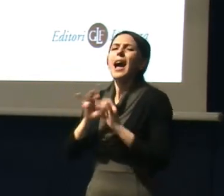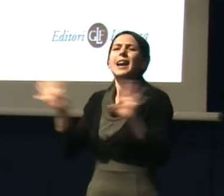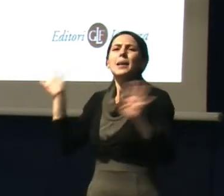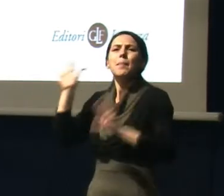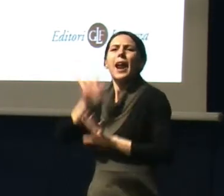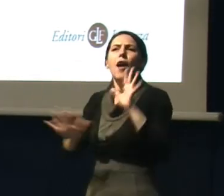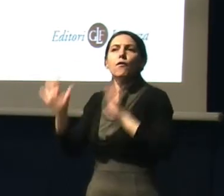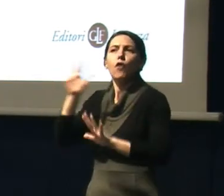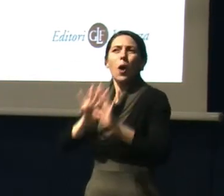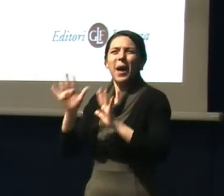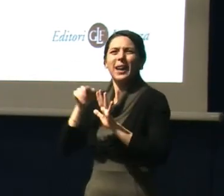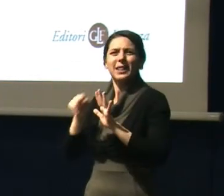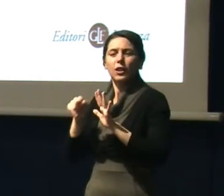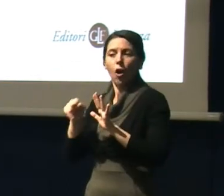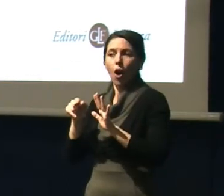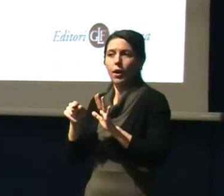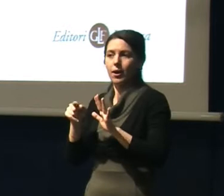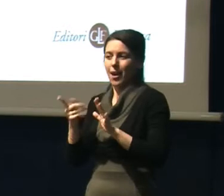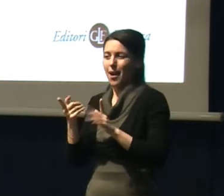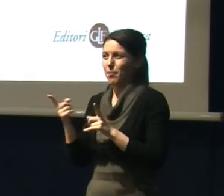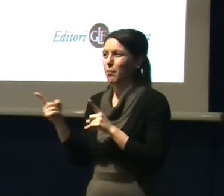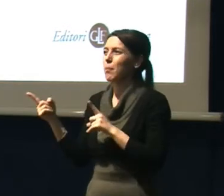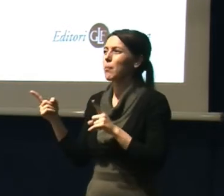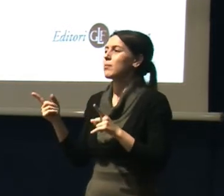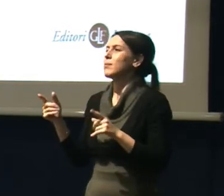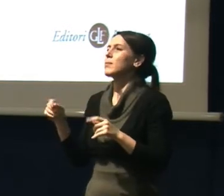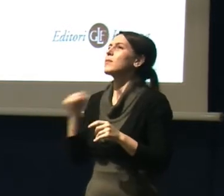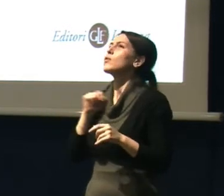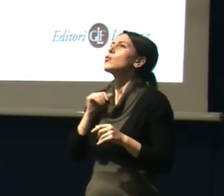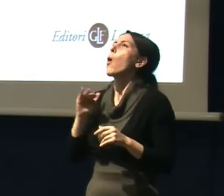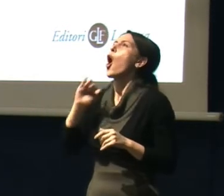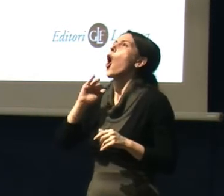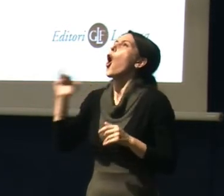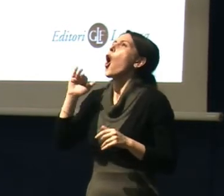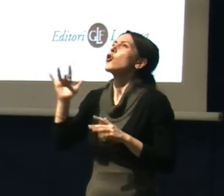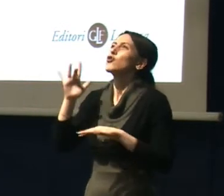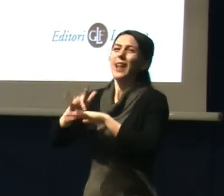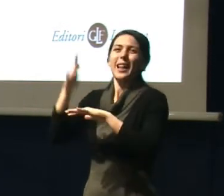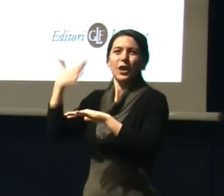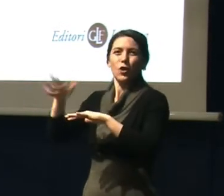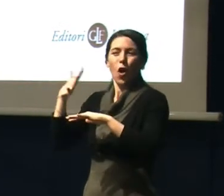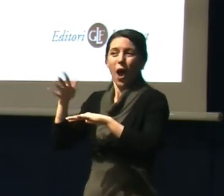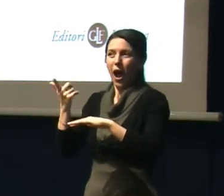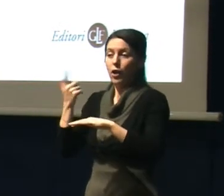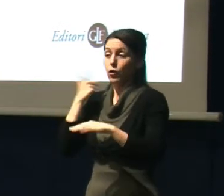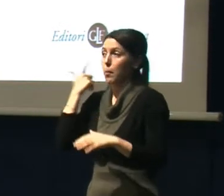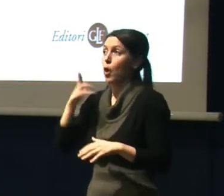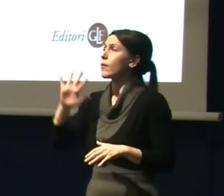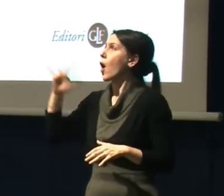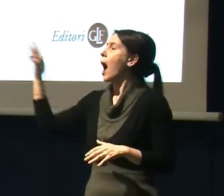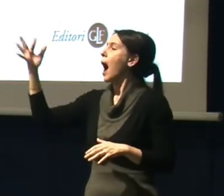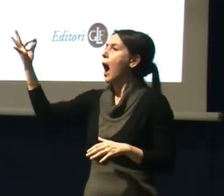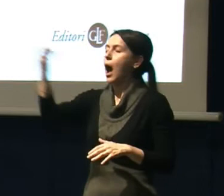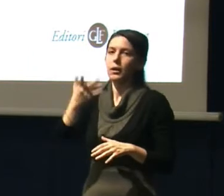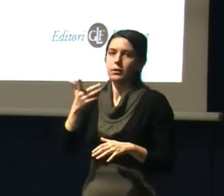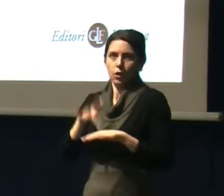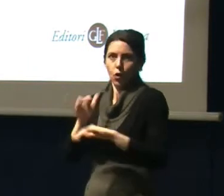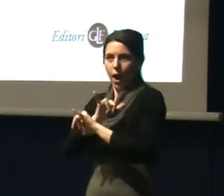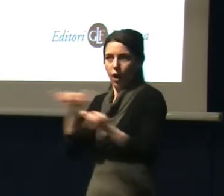dal momento in cui ha messo piede in questa parte del mondo perché in altre parti del mondo non ha mai messo piede